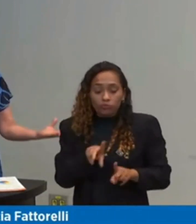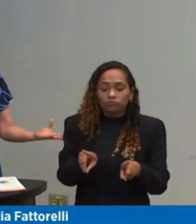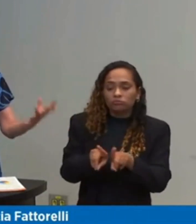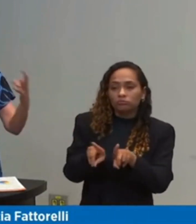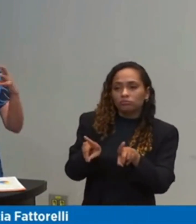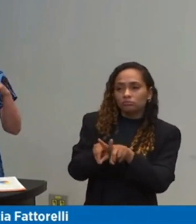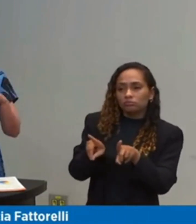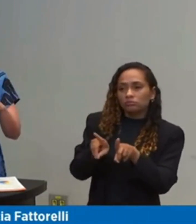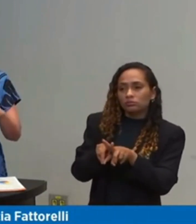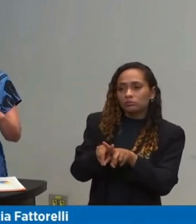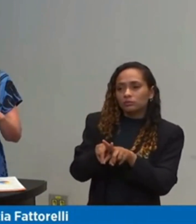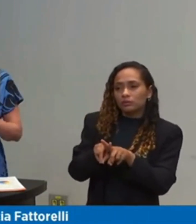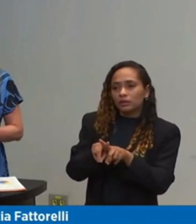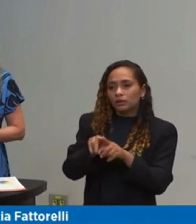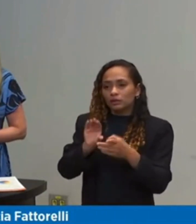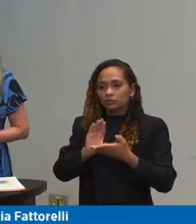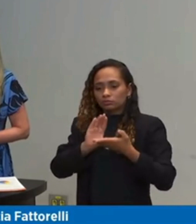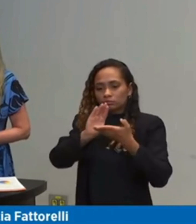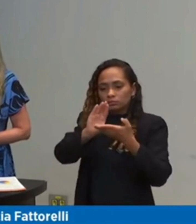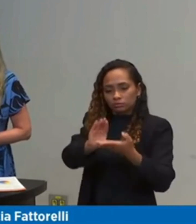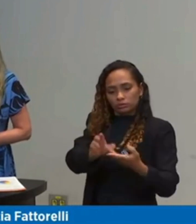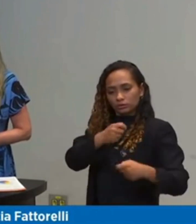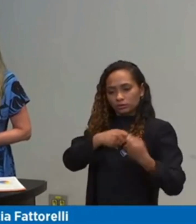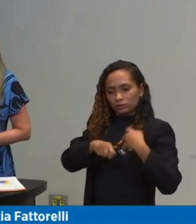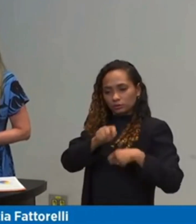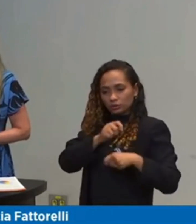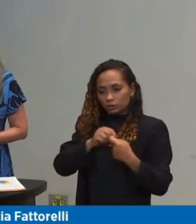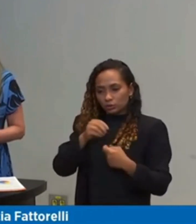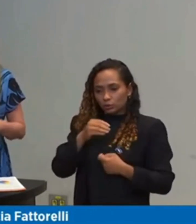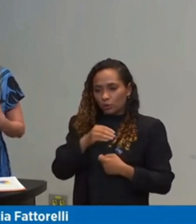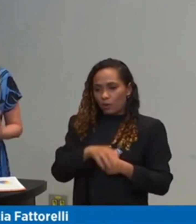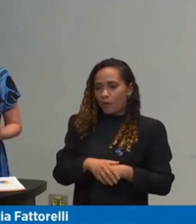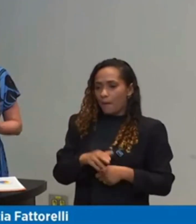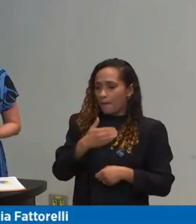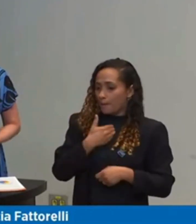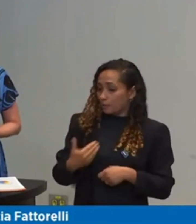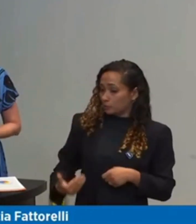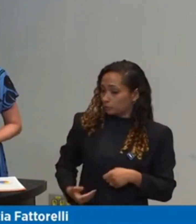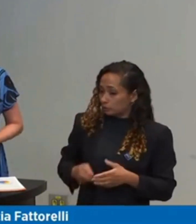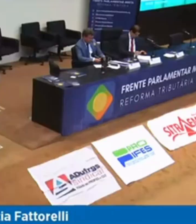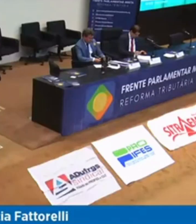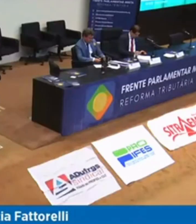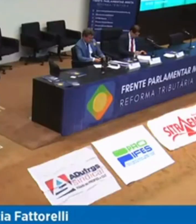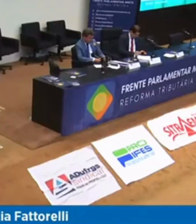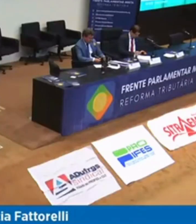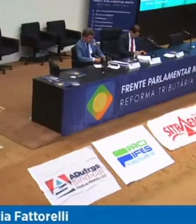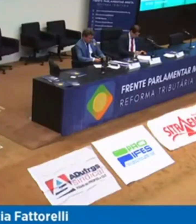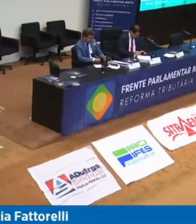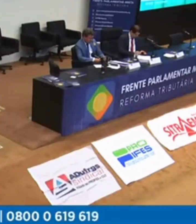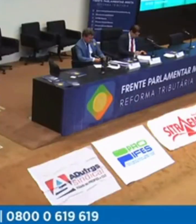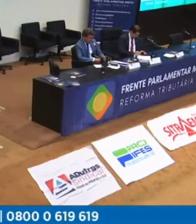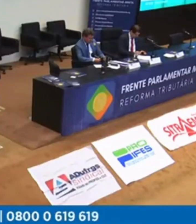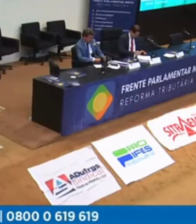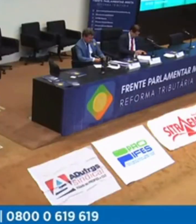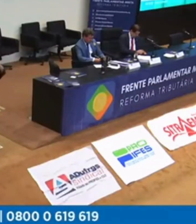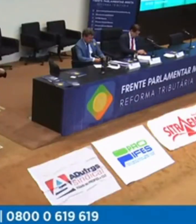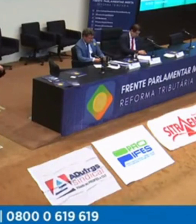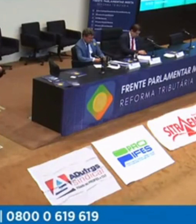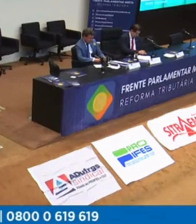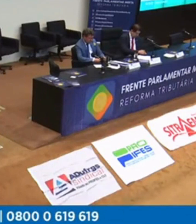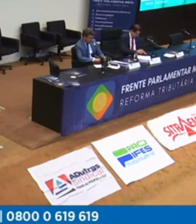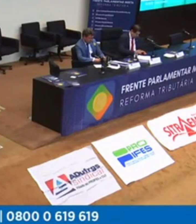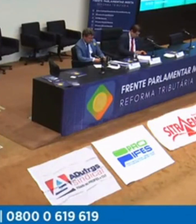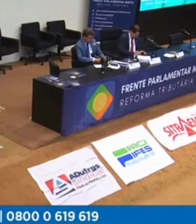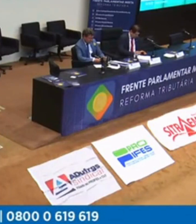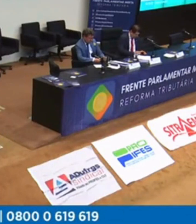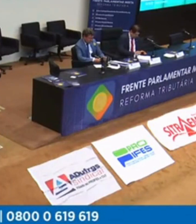para o lado da alimentação do orçamento público. Nós sempre estivemos presentes nas discussões sobre